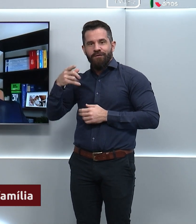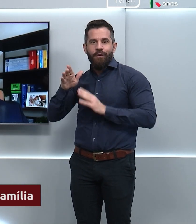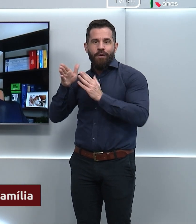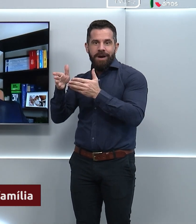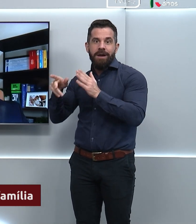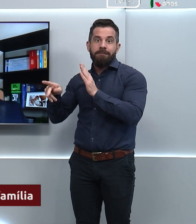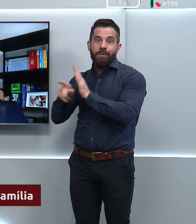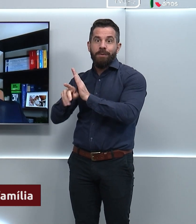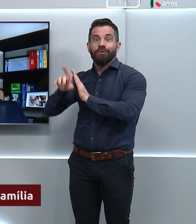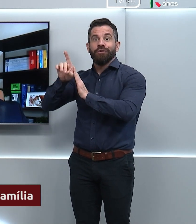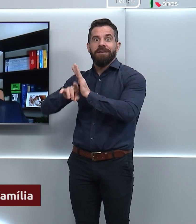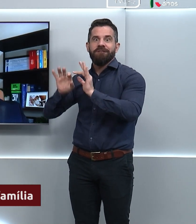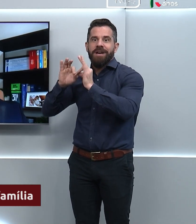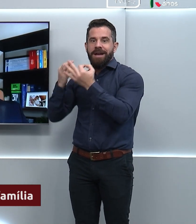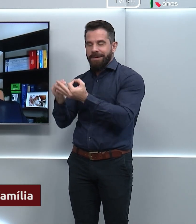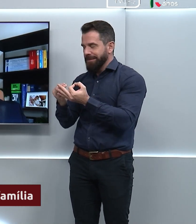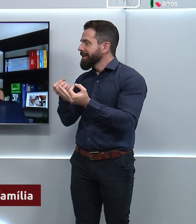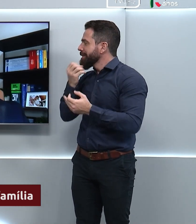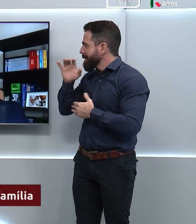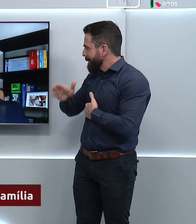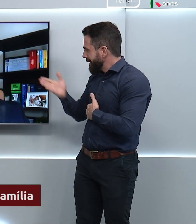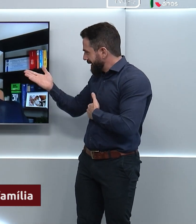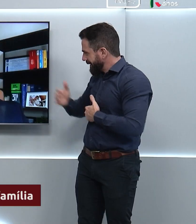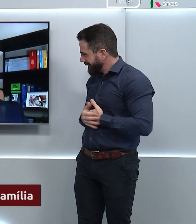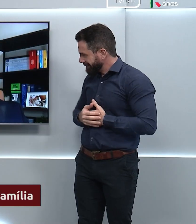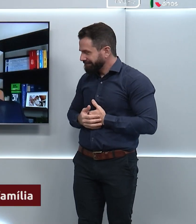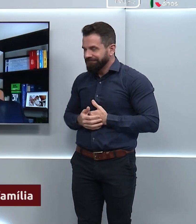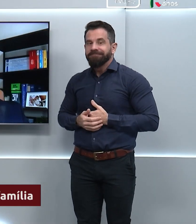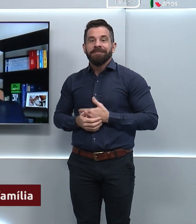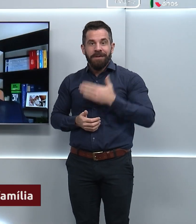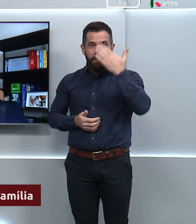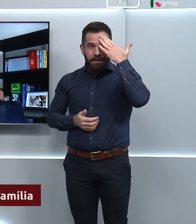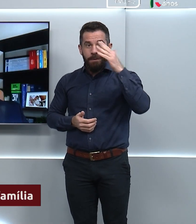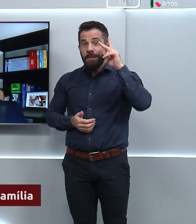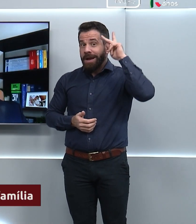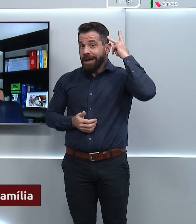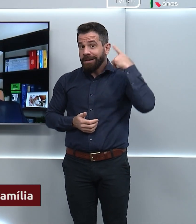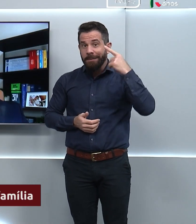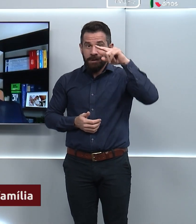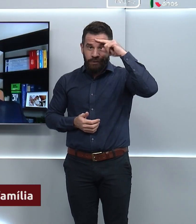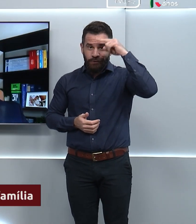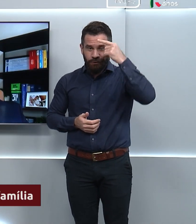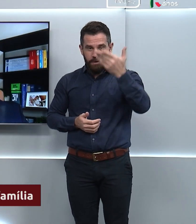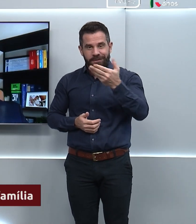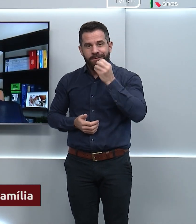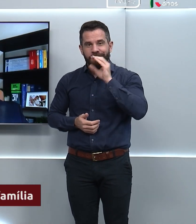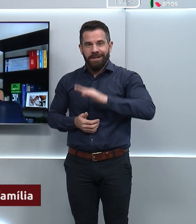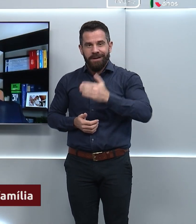presença, Bruno. Seja sempre bem-vindo e boa tarde. Obrigado, Camila. Obrigado, Diego. Boa tarde.